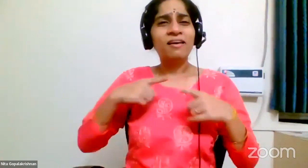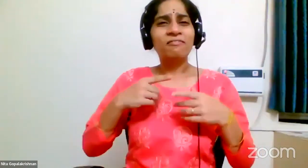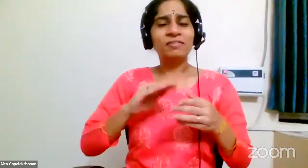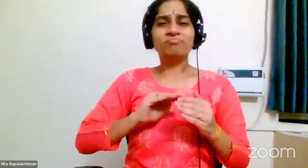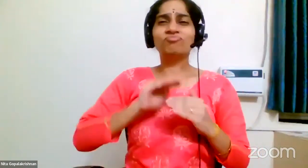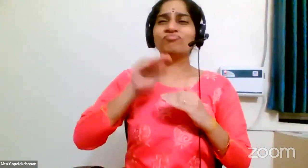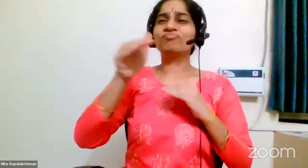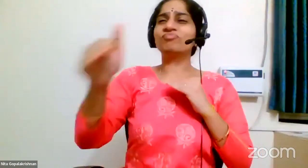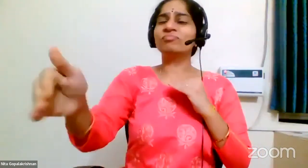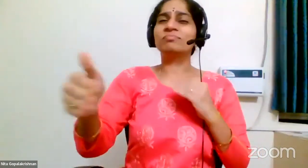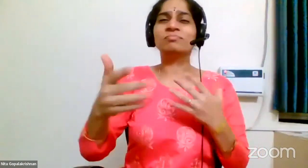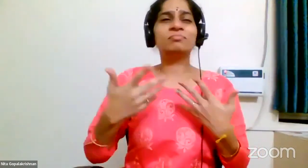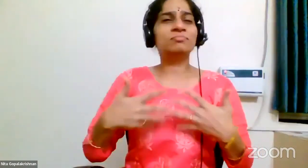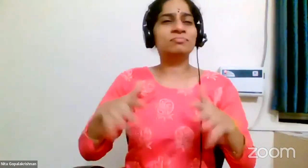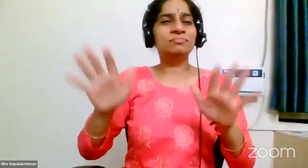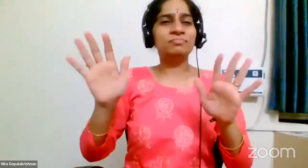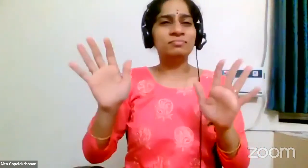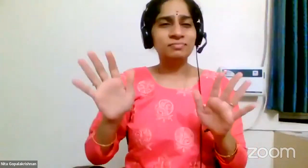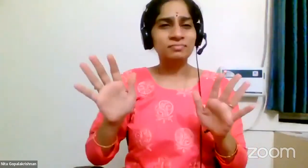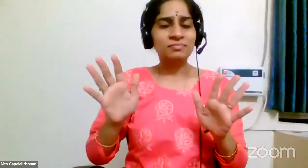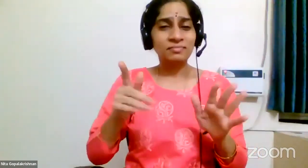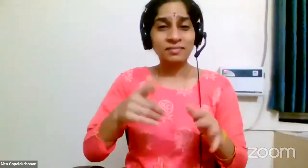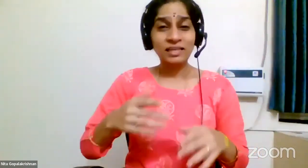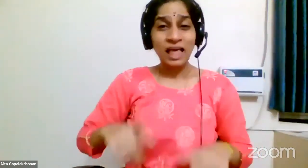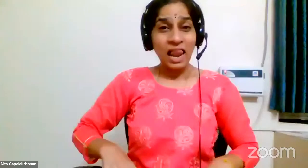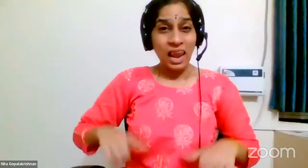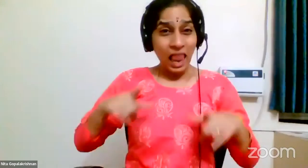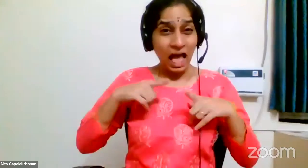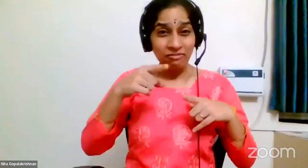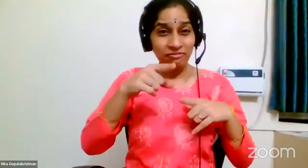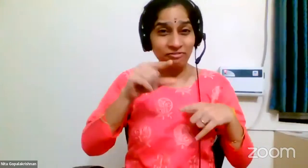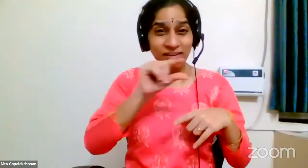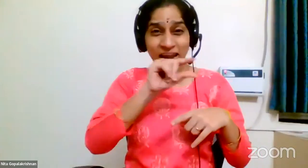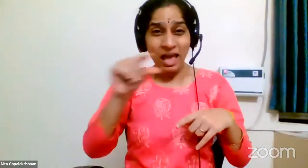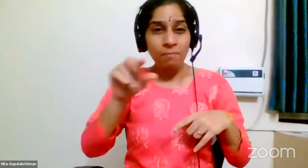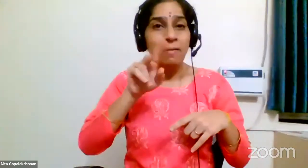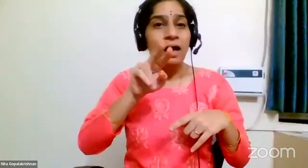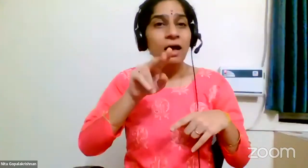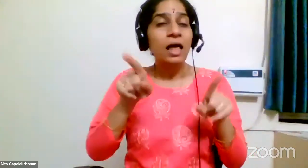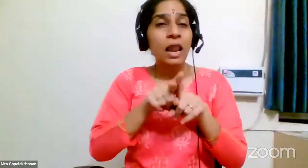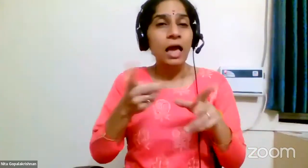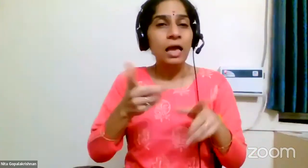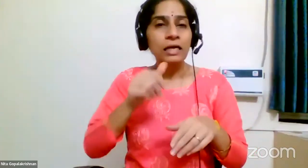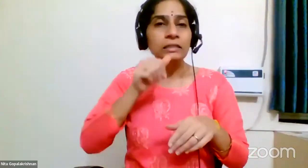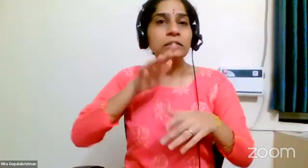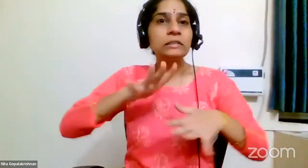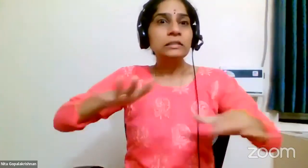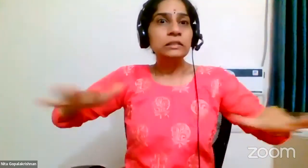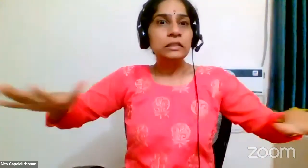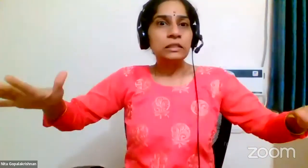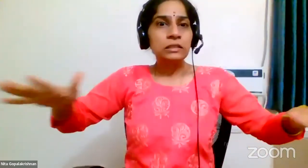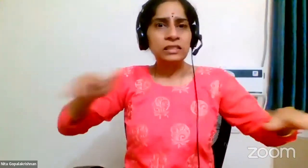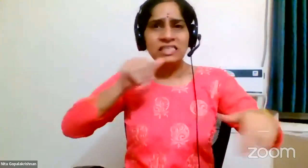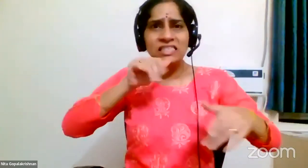ऐसे इस संसार रूपी सागर को भी बहुत बहुत सरलता से वो पार कर जाएगा।